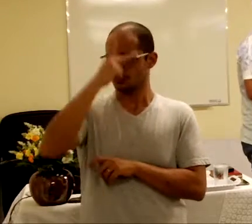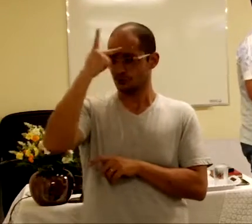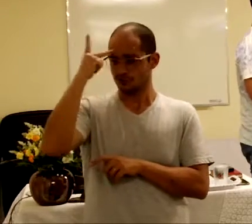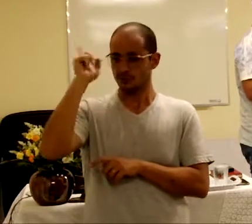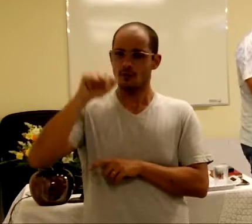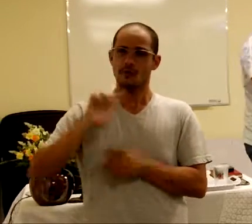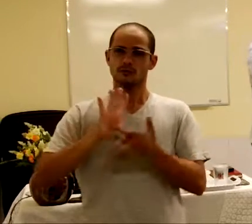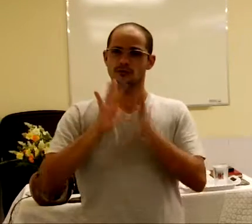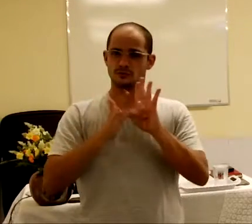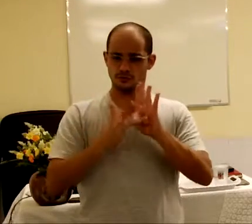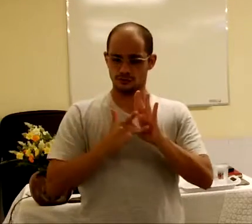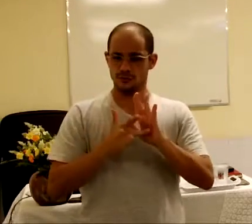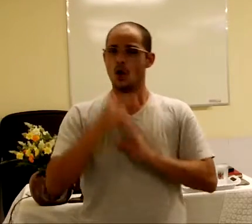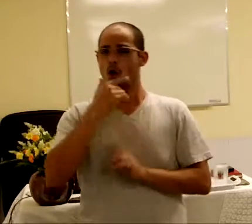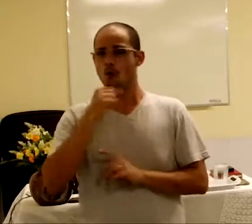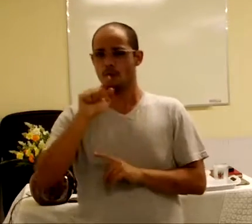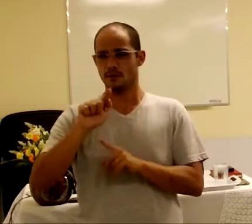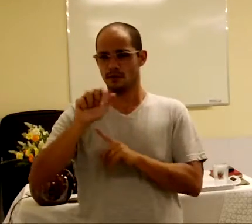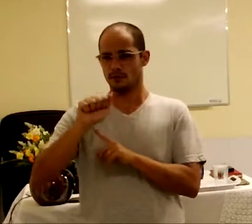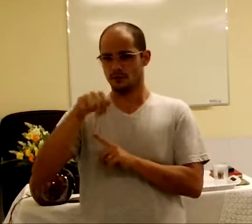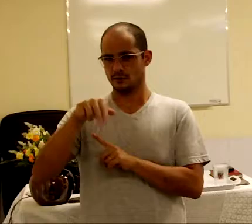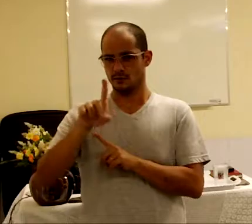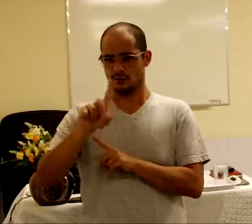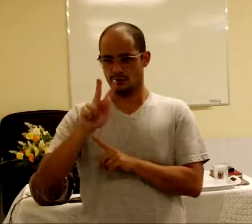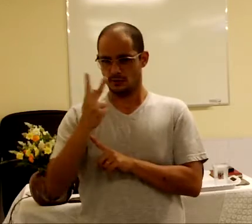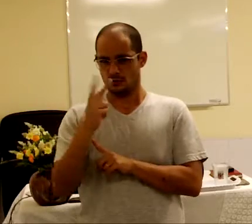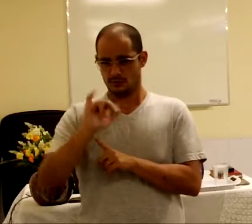né? Gandhi dizia, né?